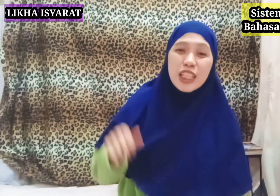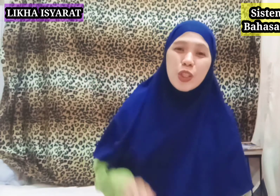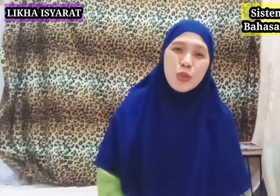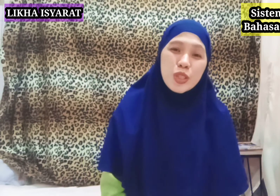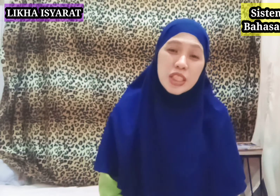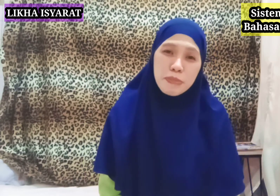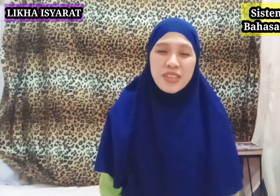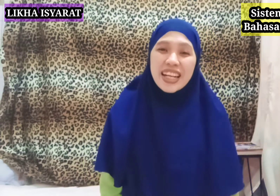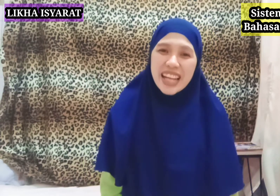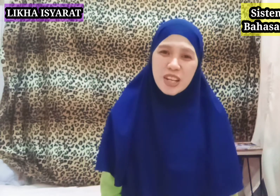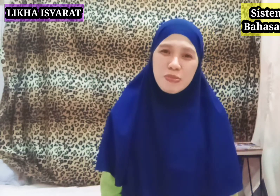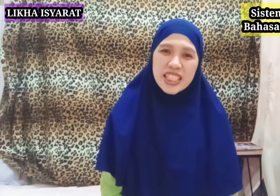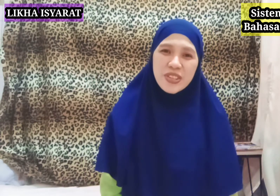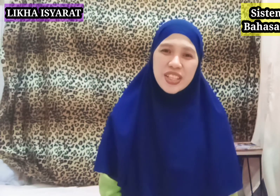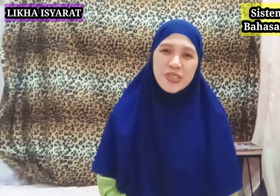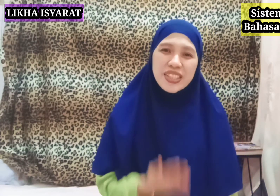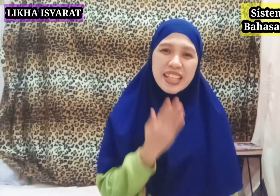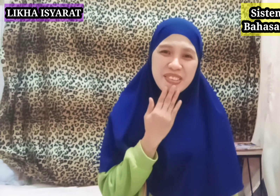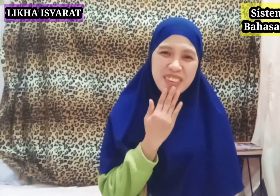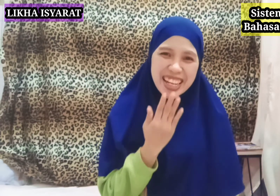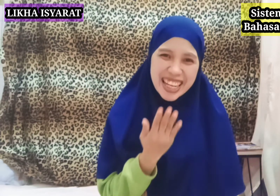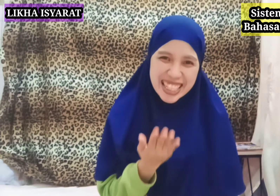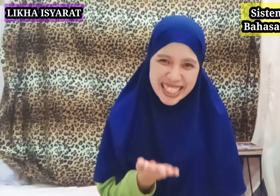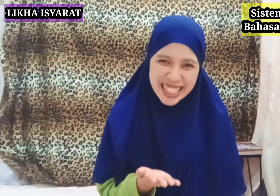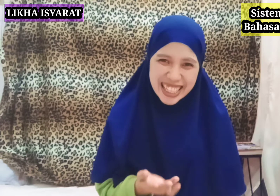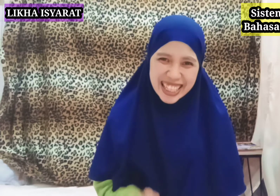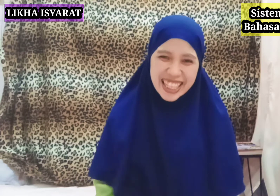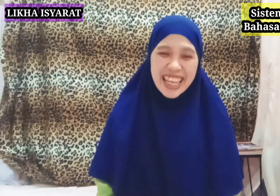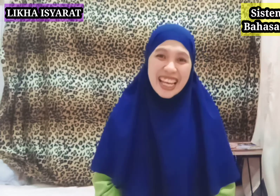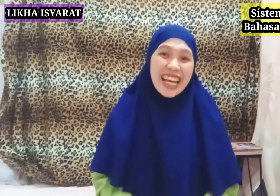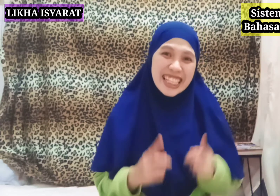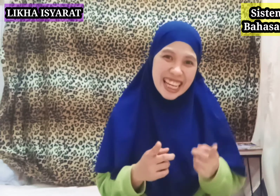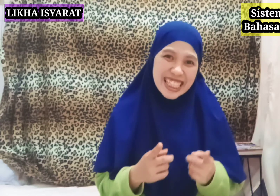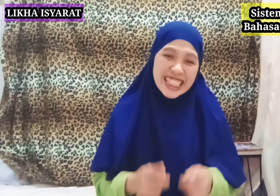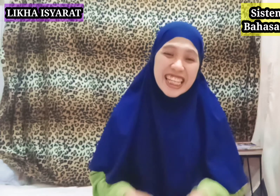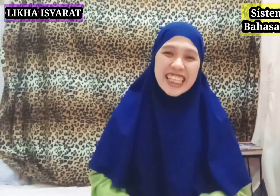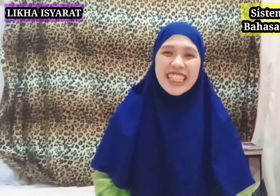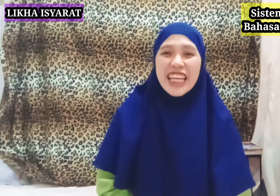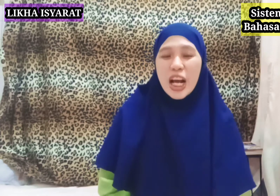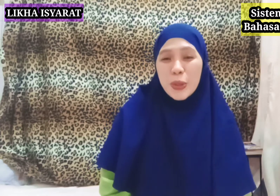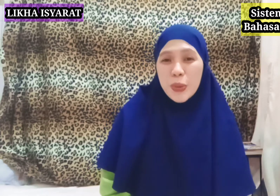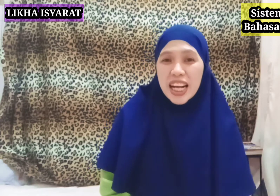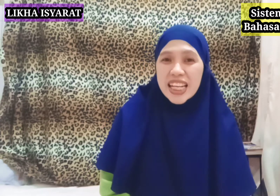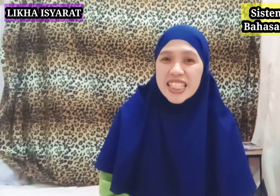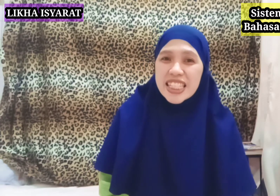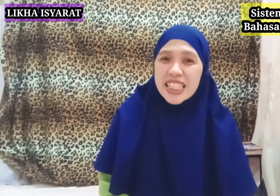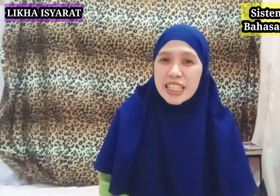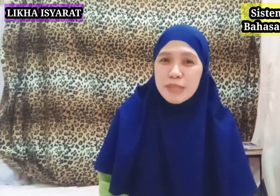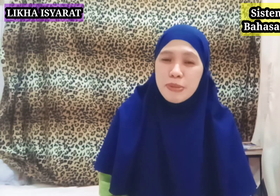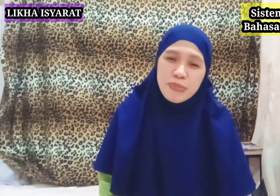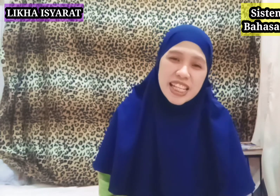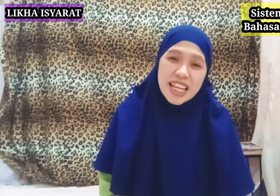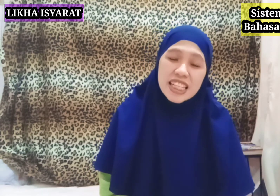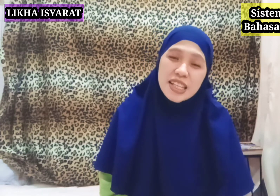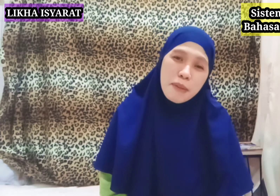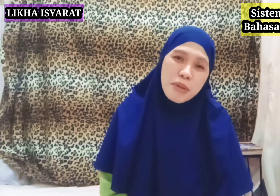Itu Sibik. Kalau Bisindo itu terima kasih. Dan setelah ini aku akan sedikit memberikan